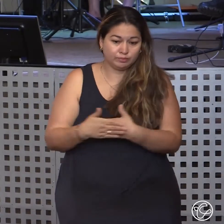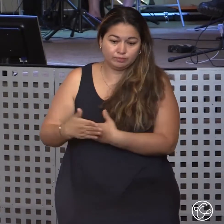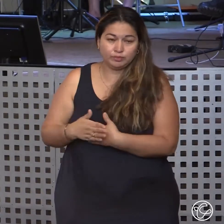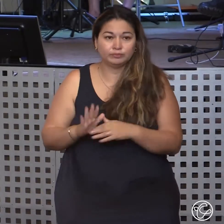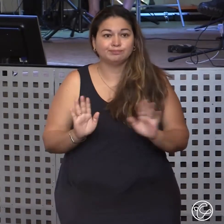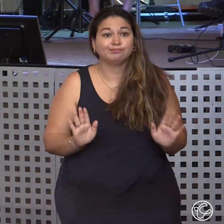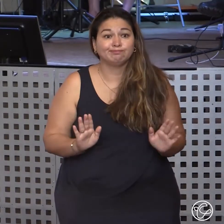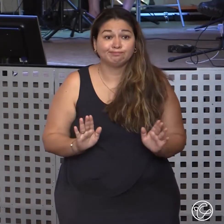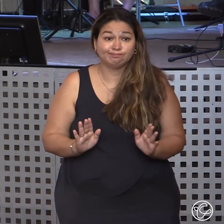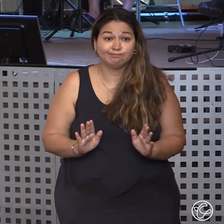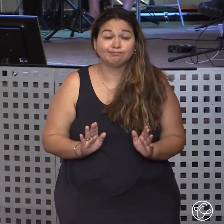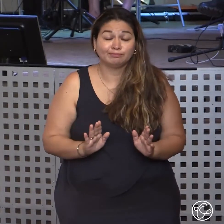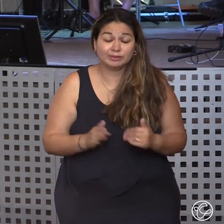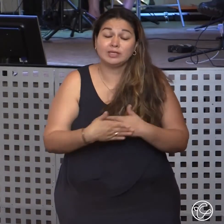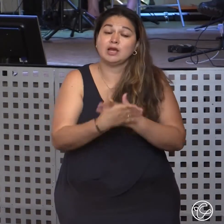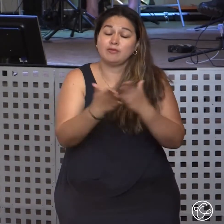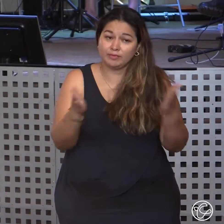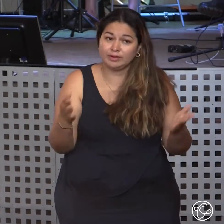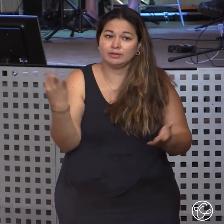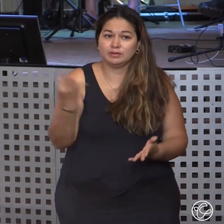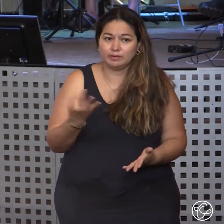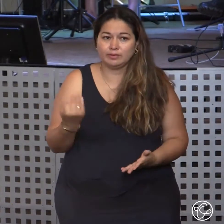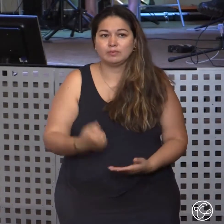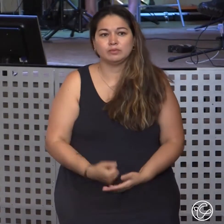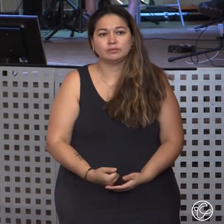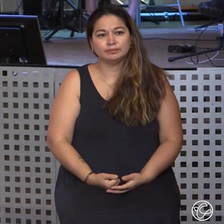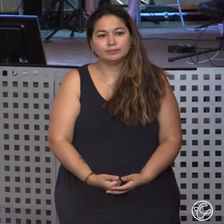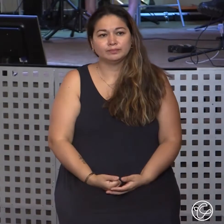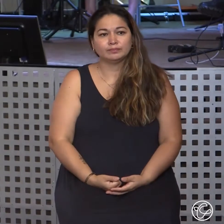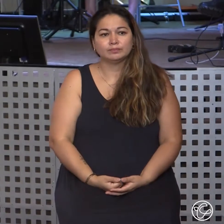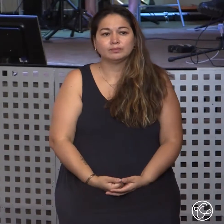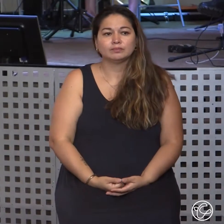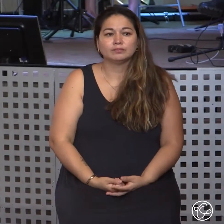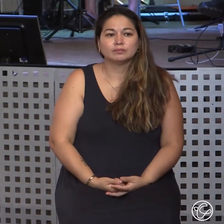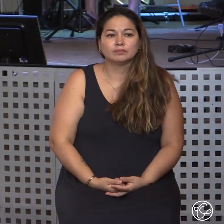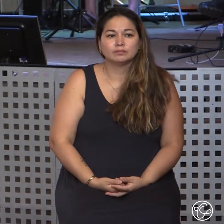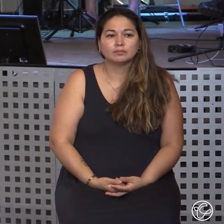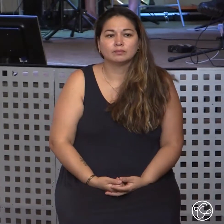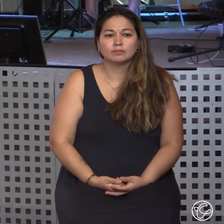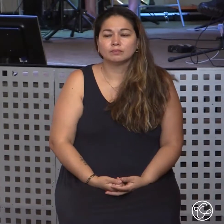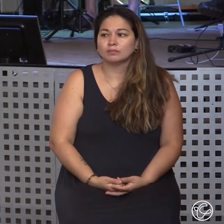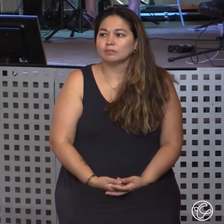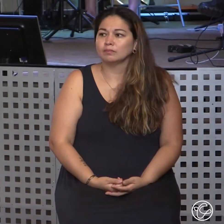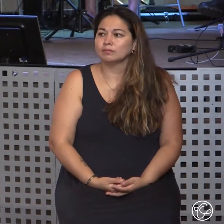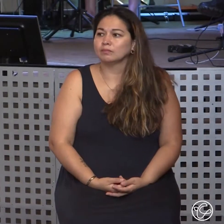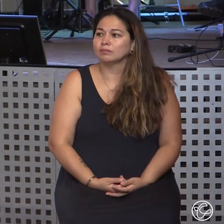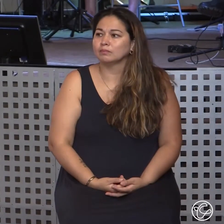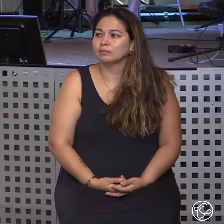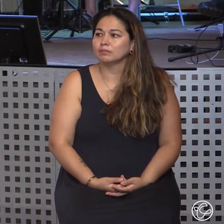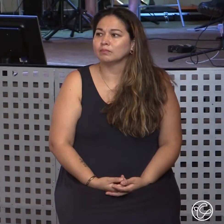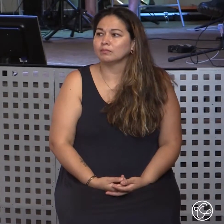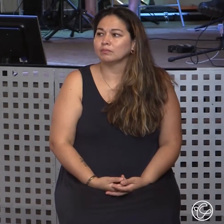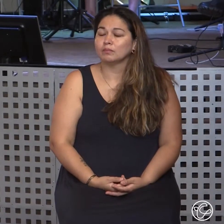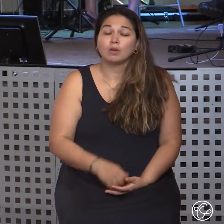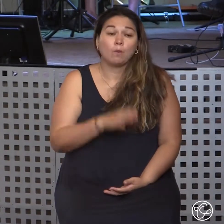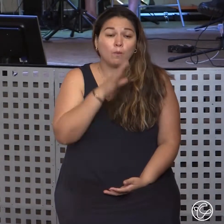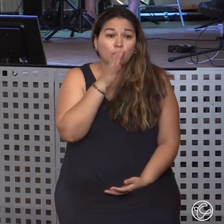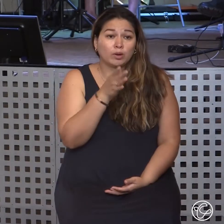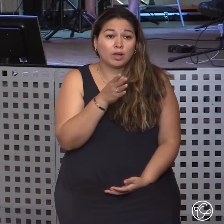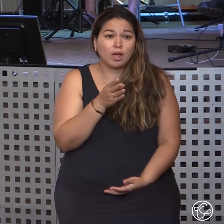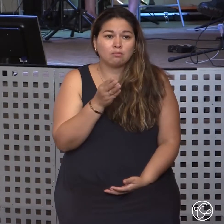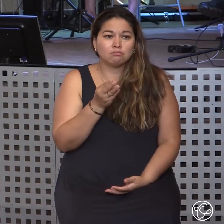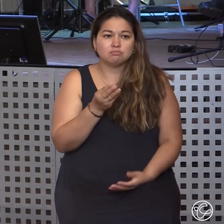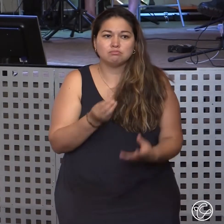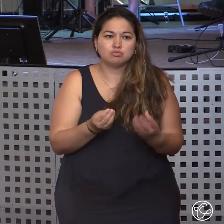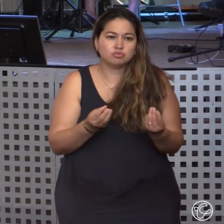el origen. Porque yo contabilizo, yo controlo, yo edifico,